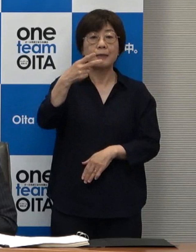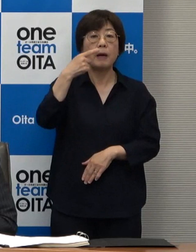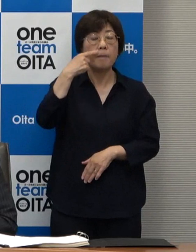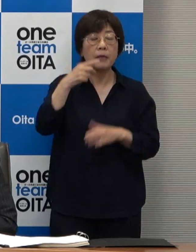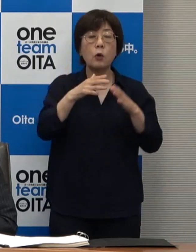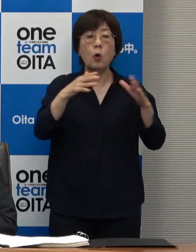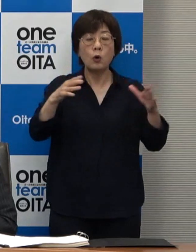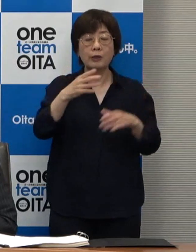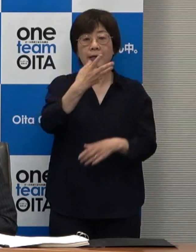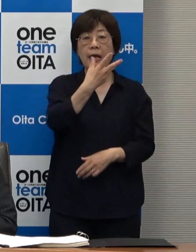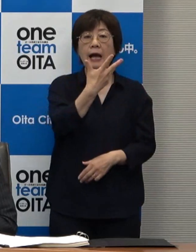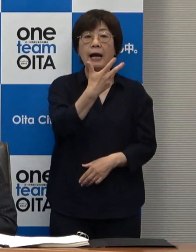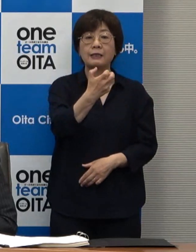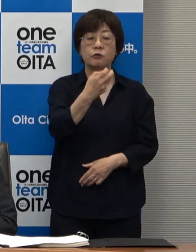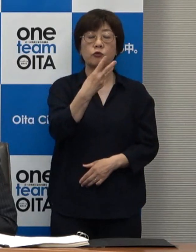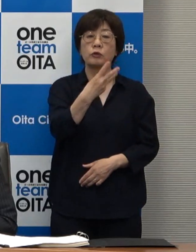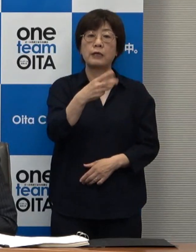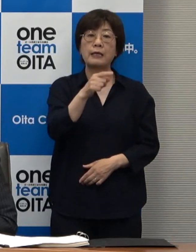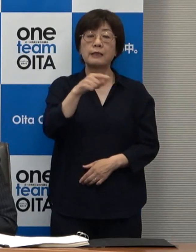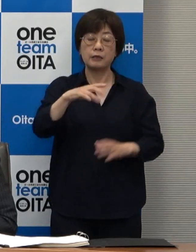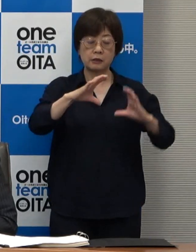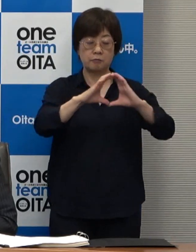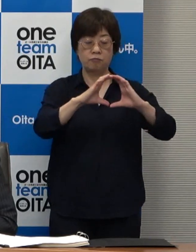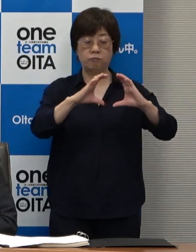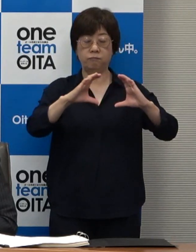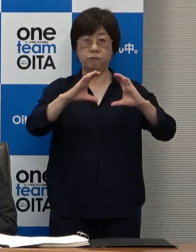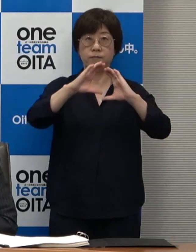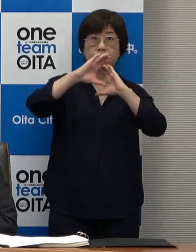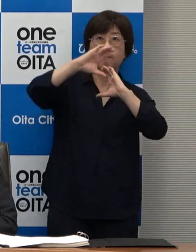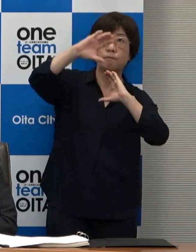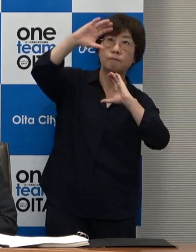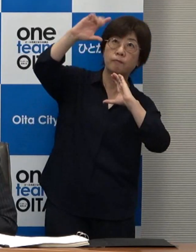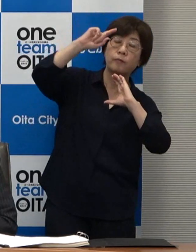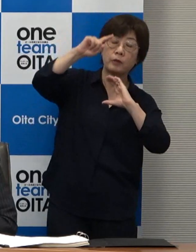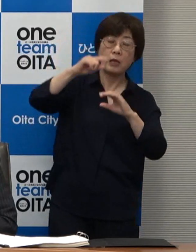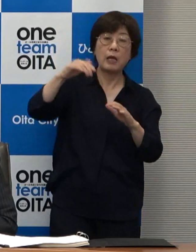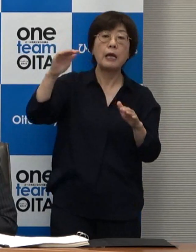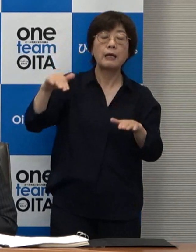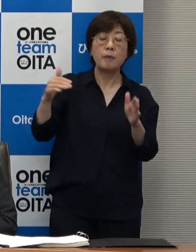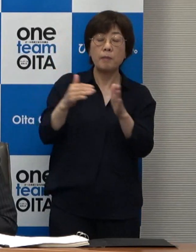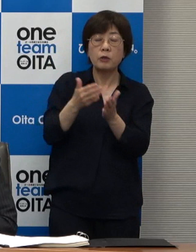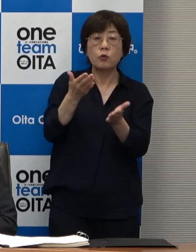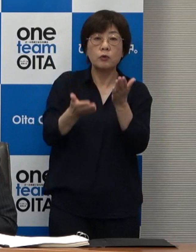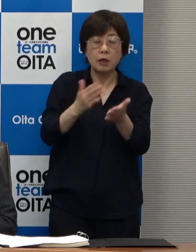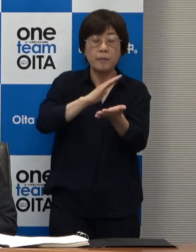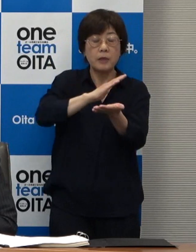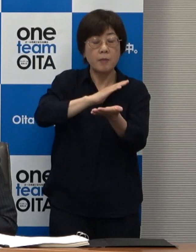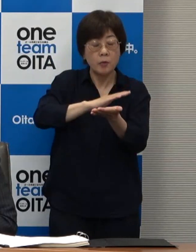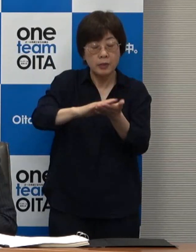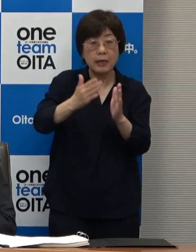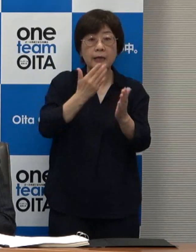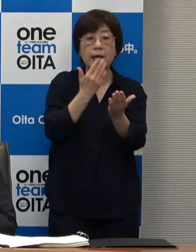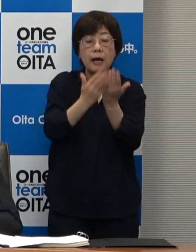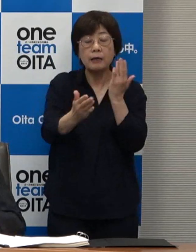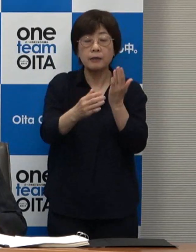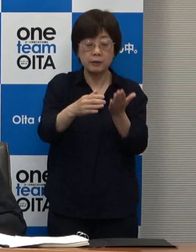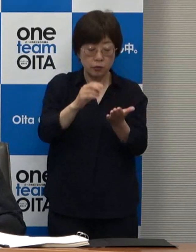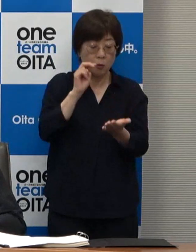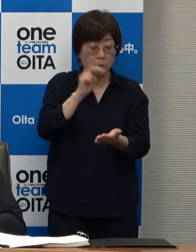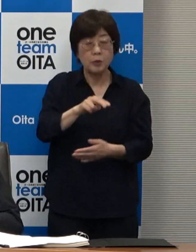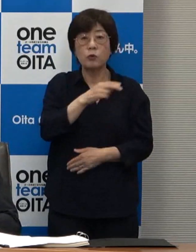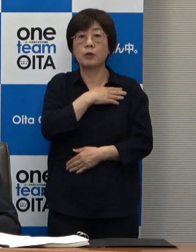センチのものに更新し、大型化により、これまで以上に鮮明に観察できるようになります。